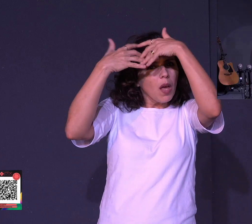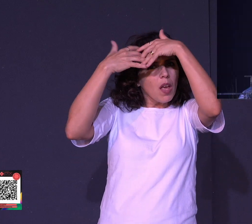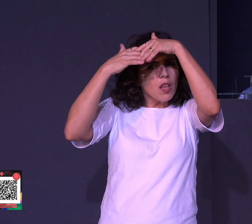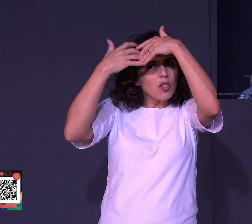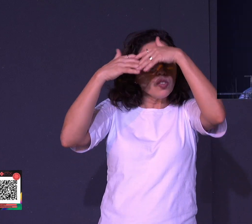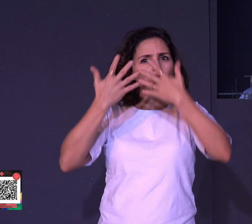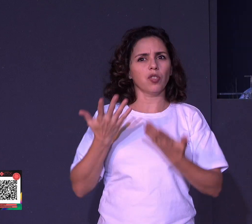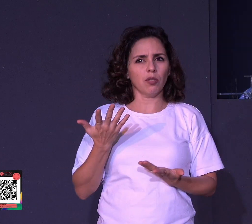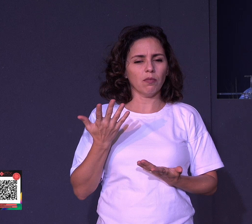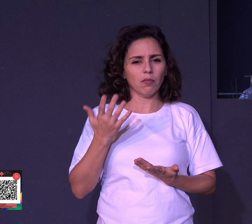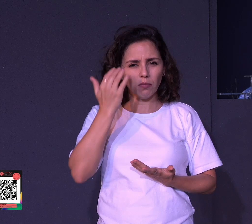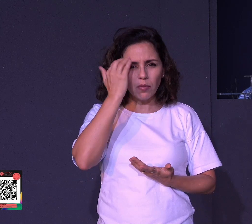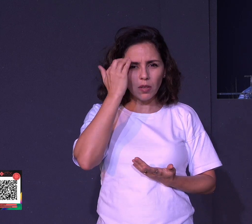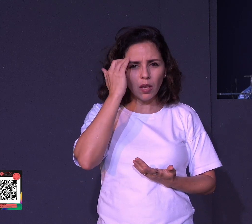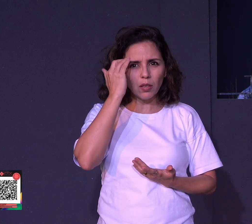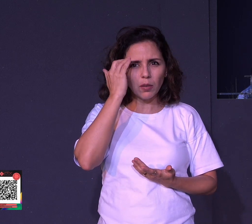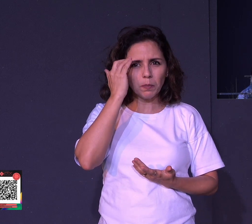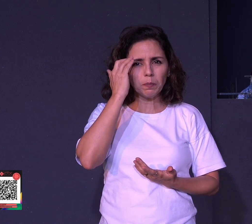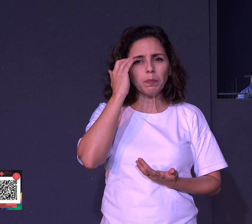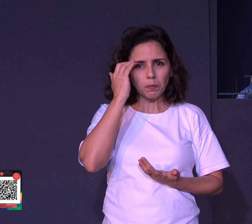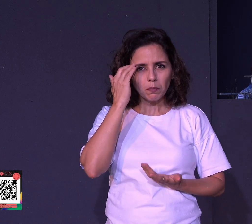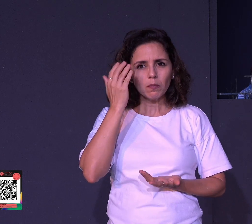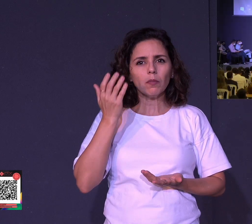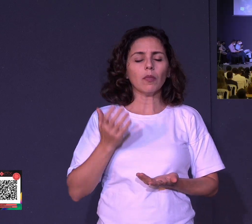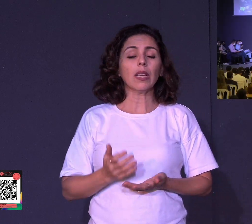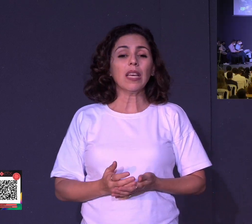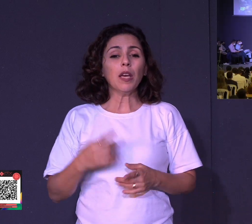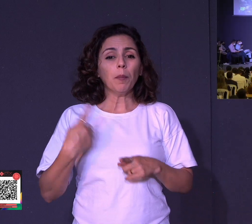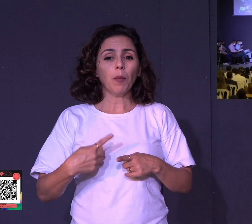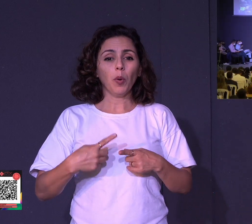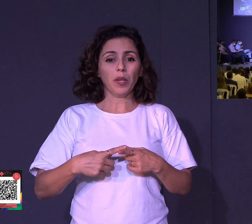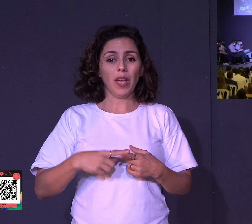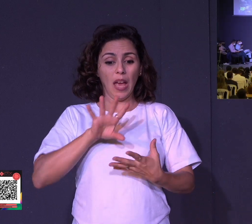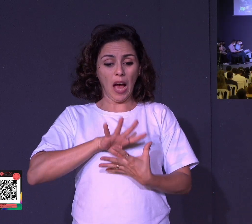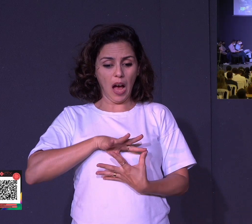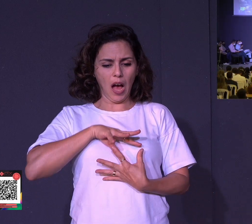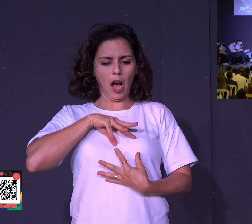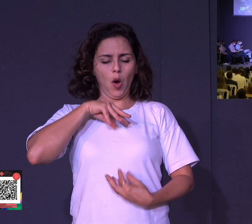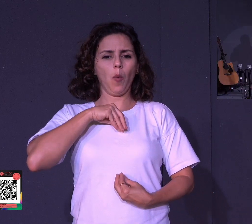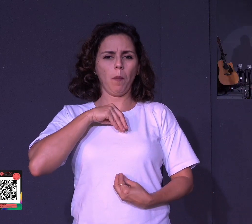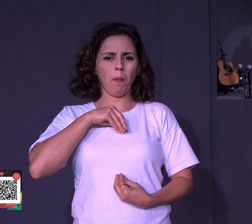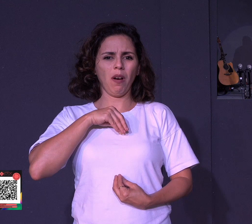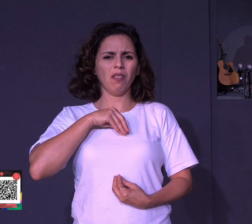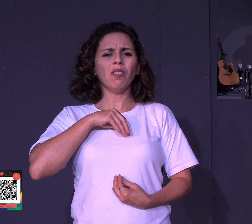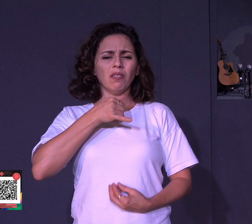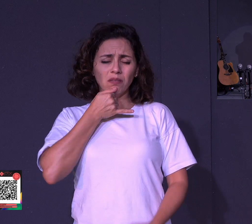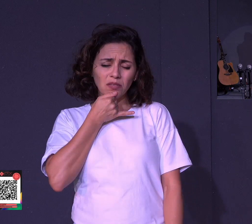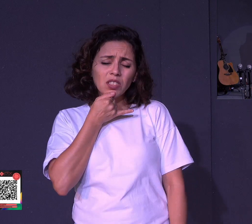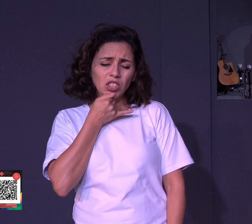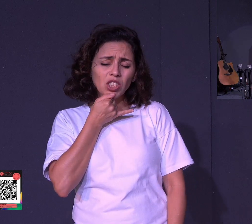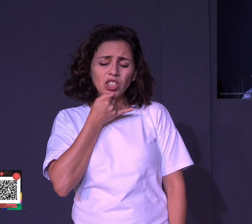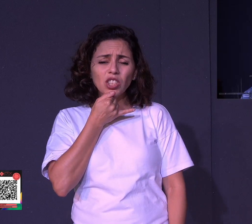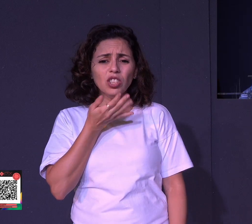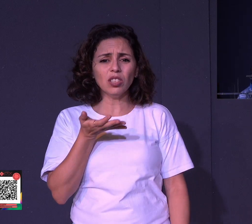percebe que o contexto no qual ele estava inserido atingiram a sua alma e lhe abateram. E ele decide: eu preciso alimentar